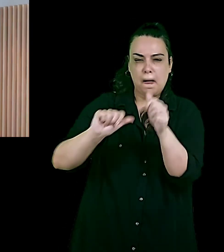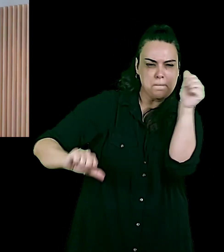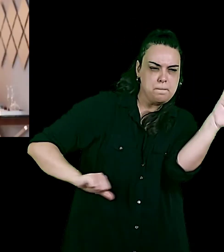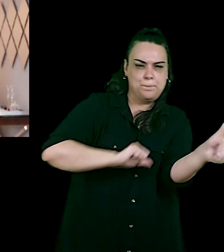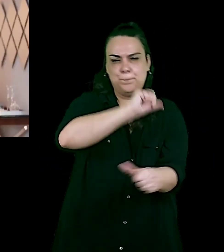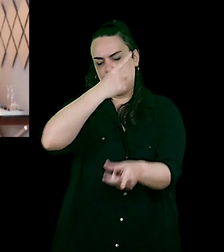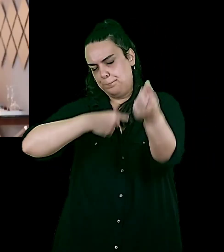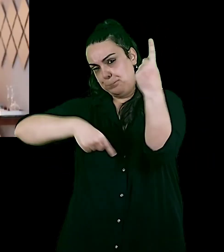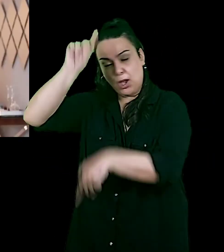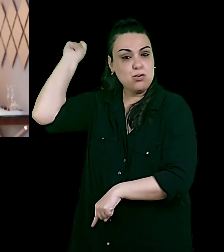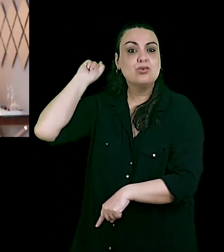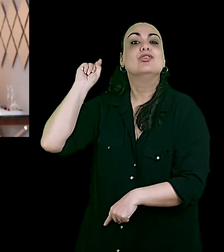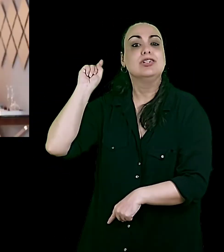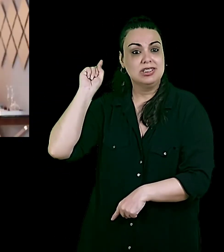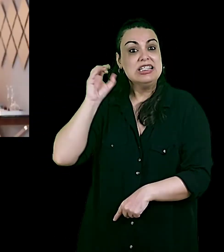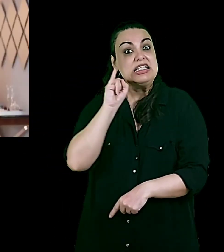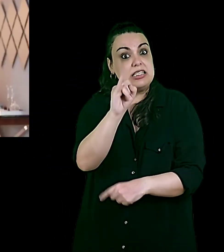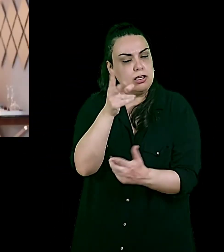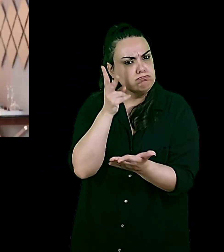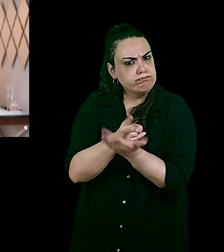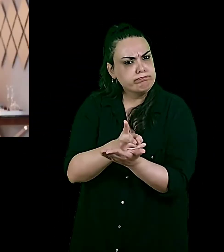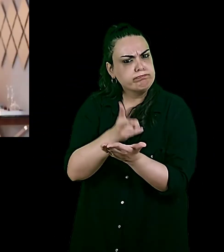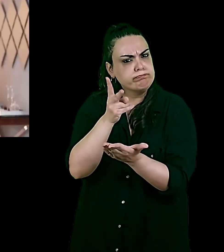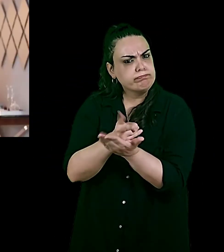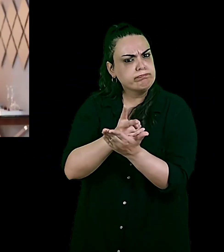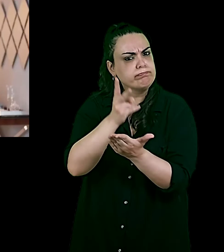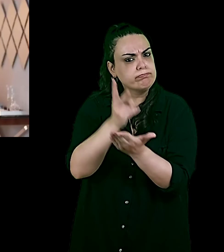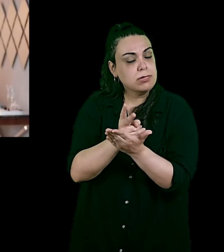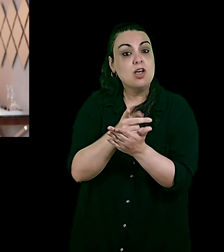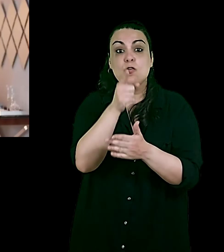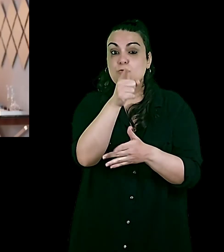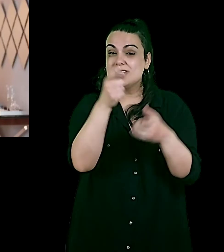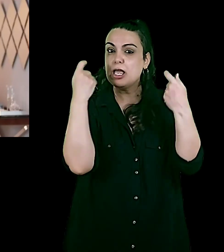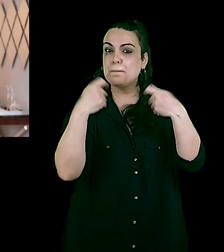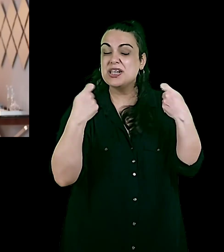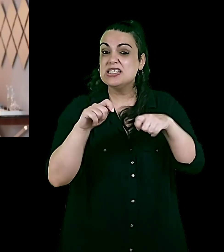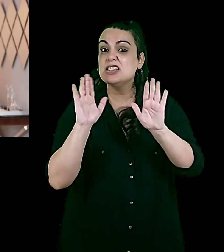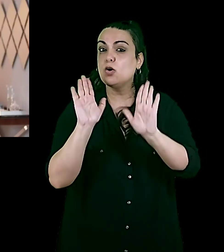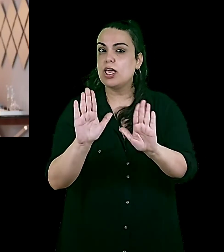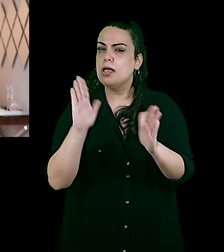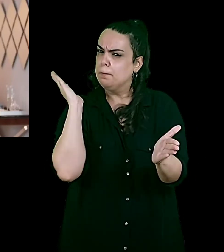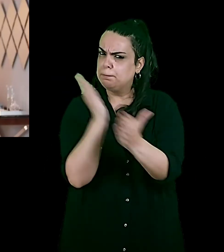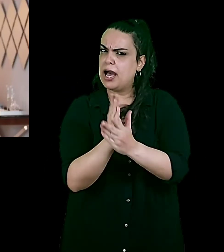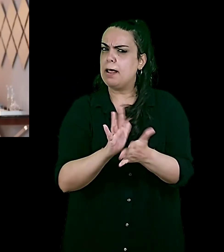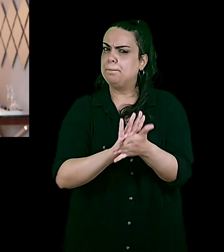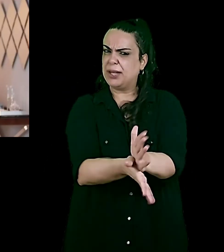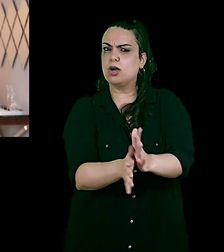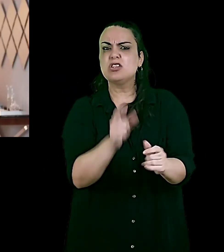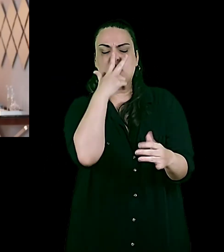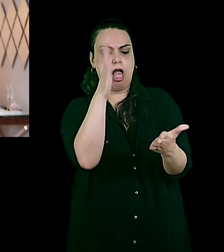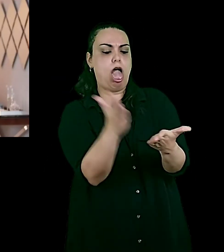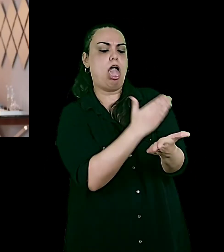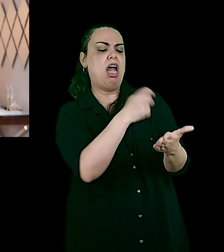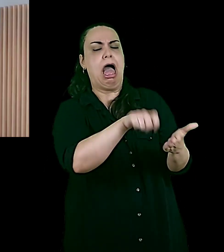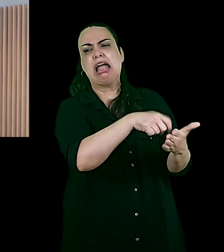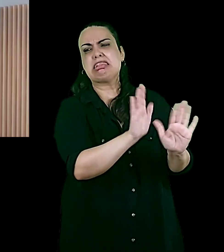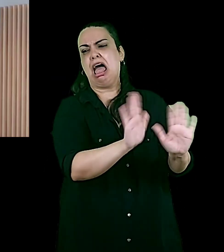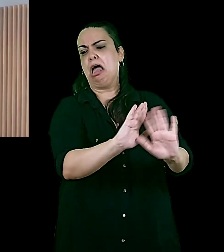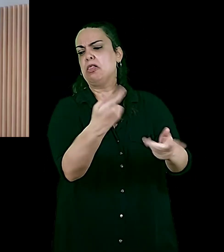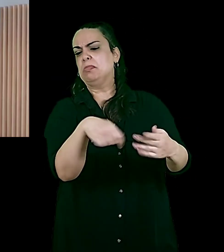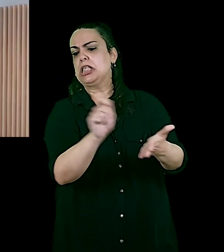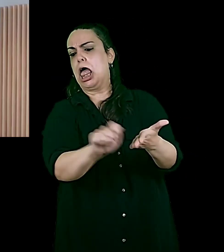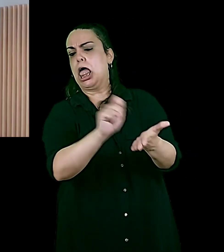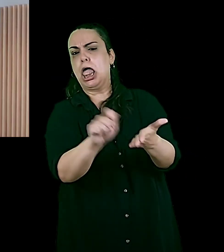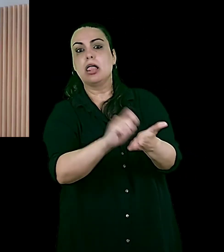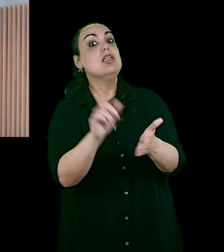da sua vida, se eles forem constantes. Mas é por isso que eu volto a dizer, você precisa quebrar o preconceito de trazer para o papel, de